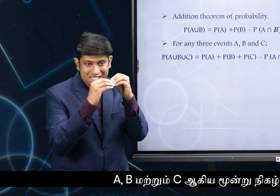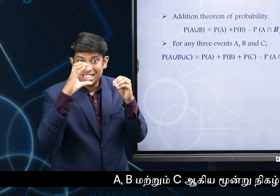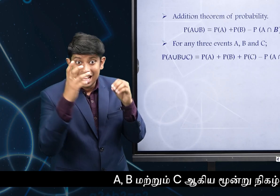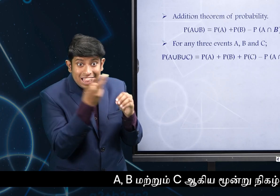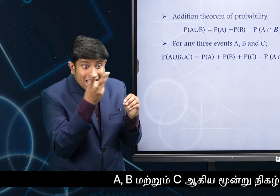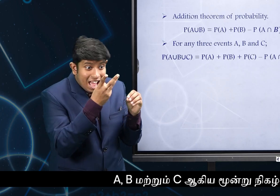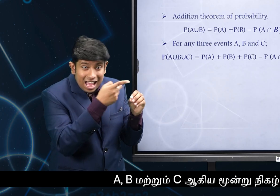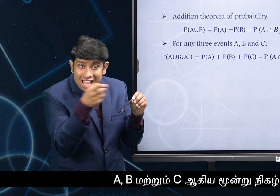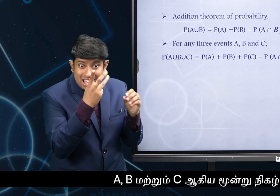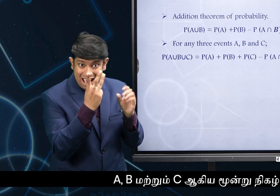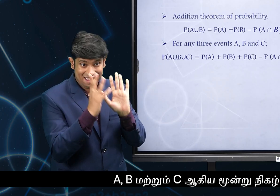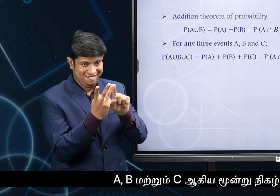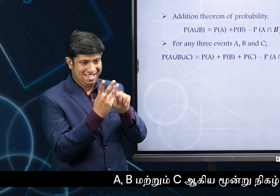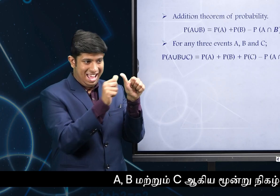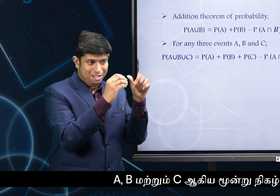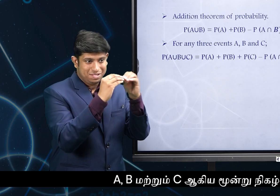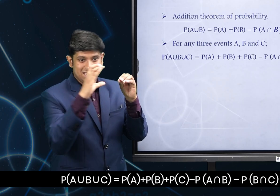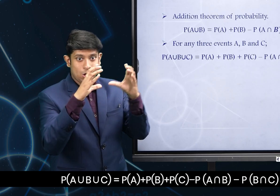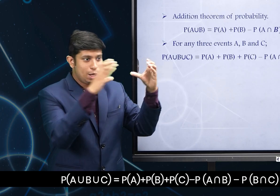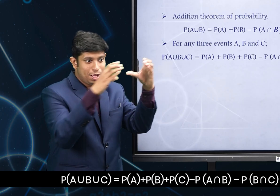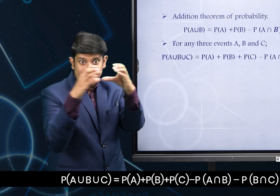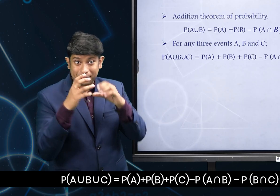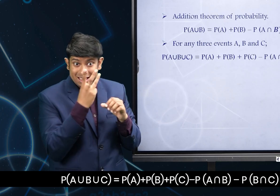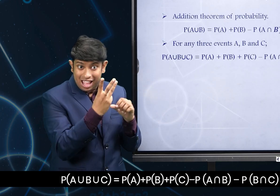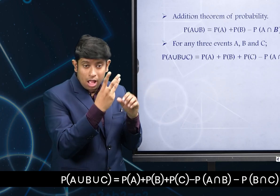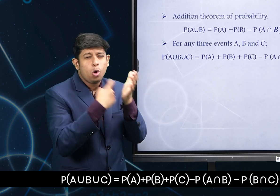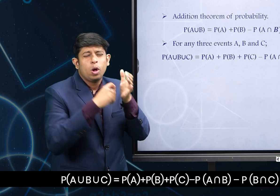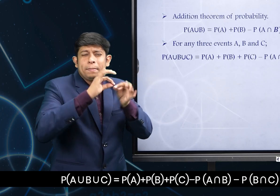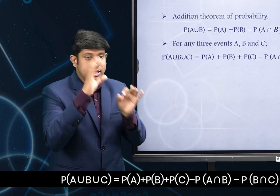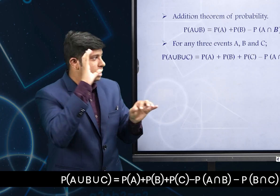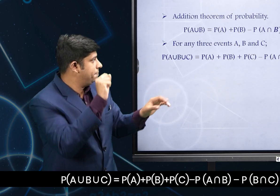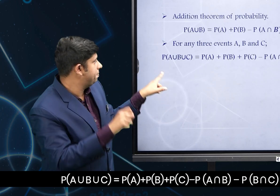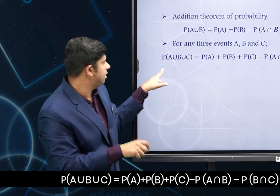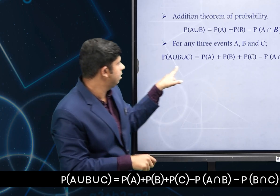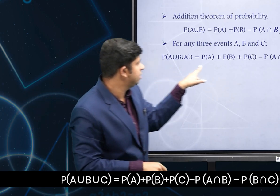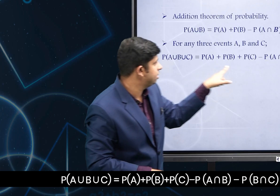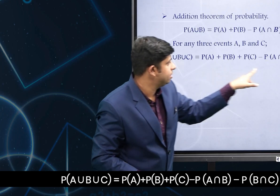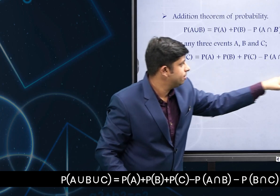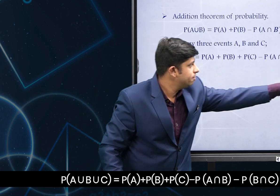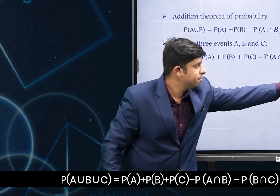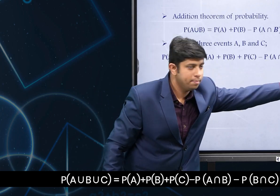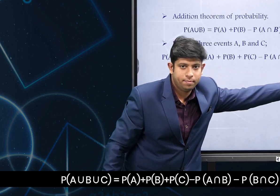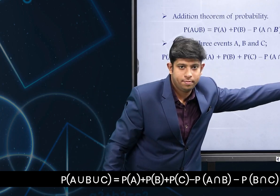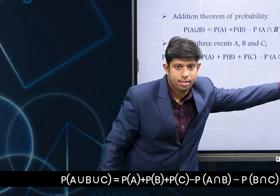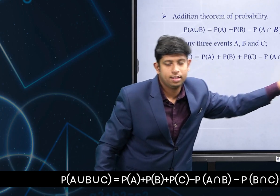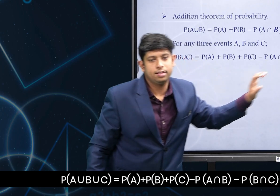பி மற்றும் சி ஆகிய 3 நிகழ்வுகளும் பி அடைப்புக்குறிக்குள் ஏ சேர்ப்பு பி சேர்ப்பு சி ஈடு